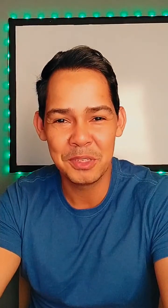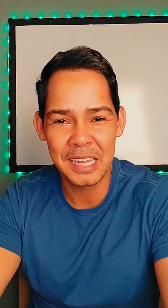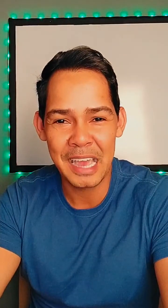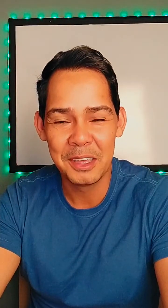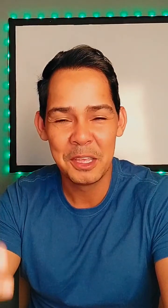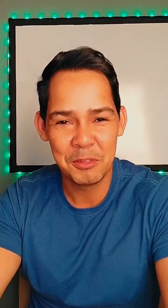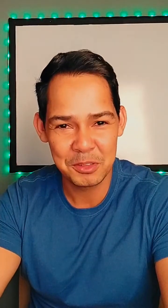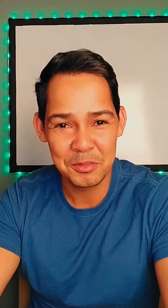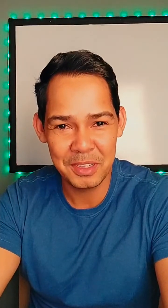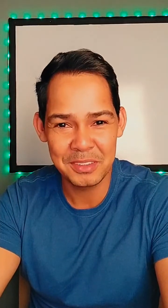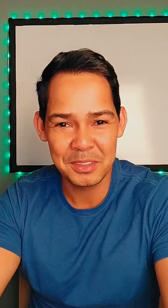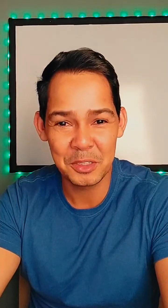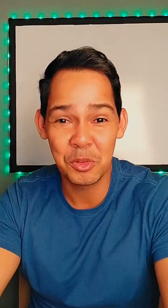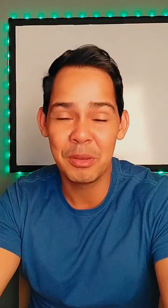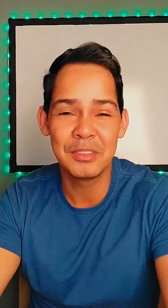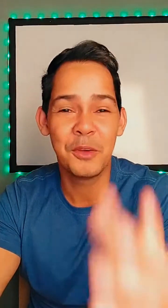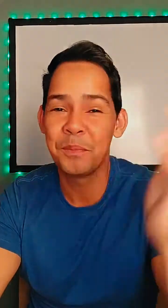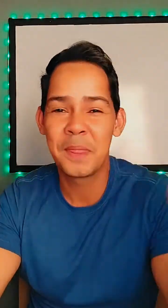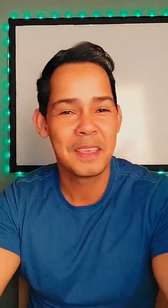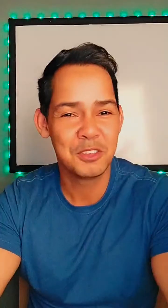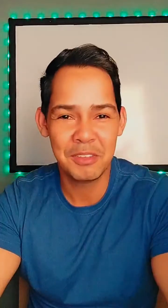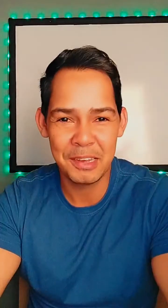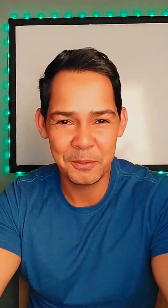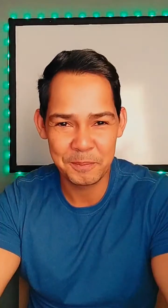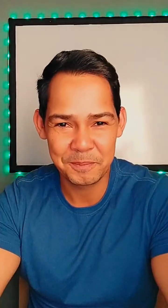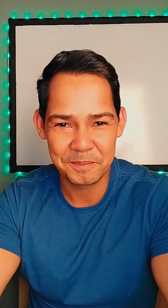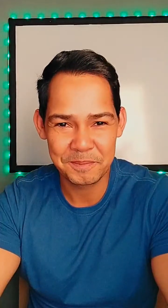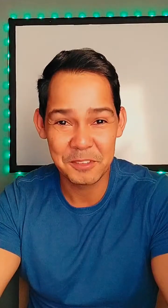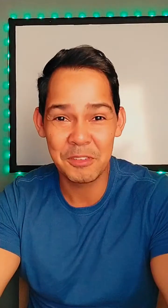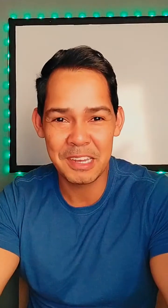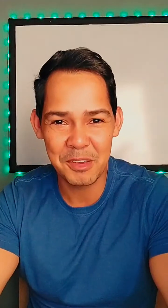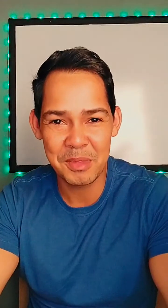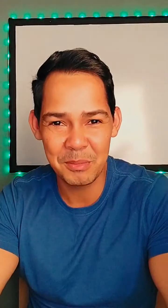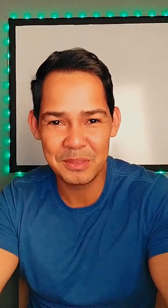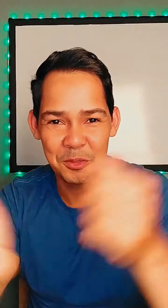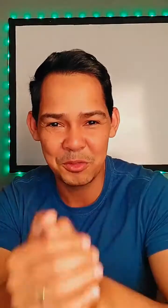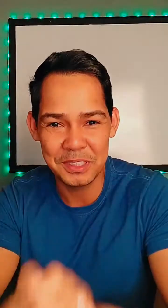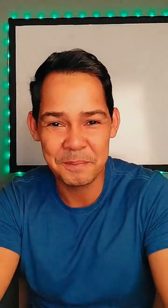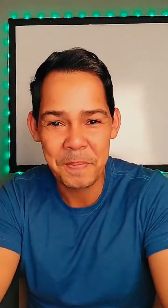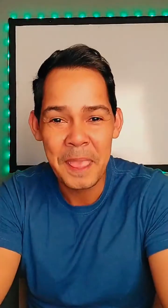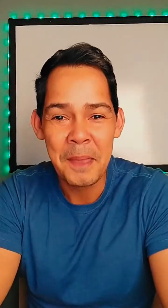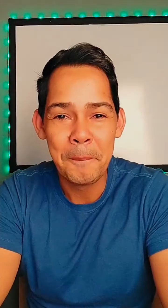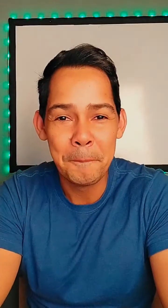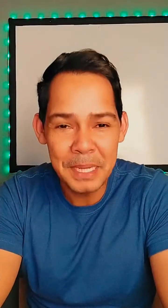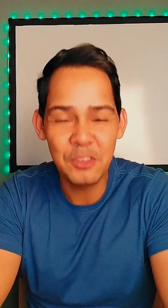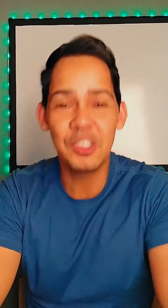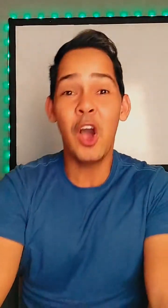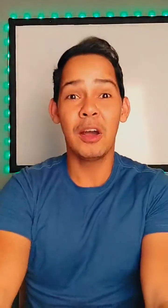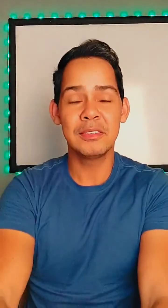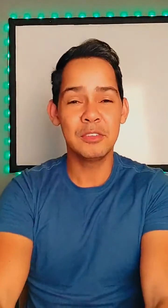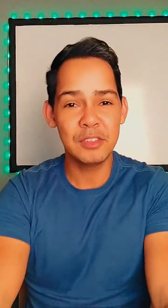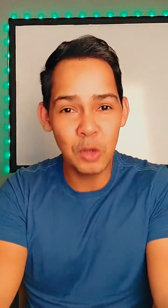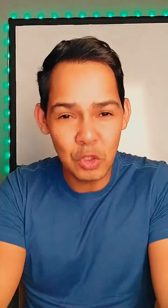comunicar, e você fez essa transformação, já valeu. Já valeu a minha missão de vida. Print, ó, se você